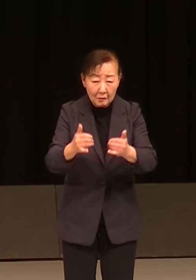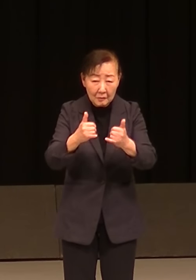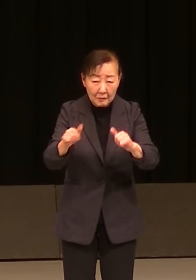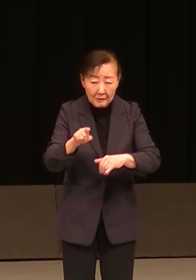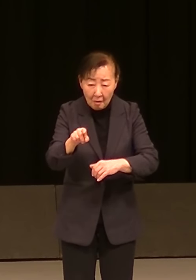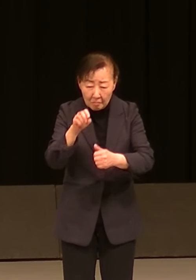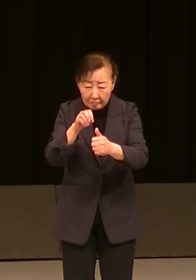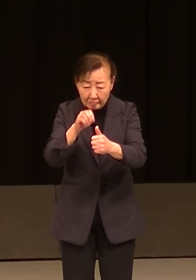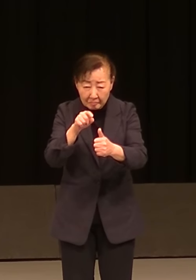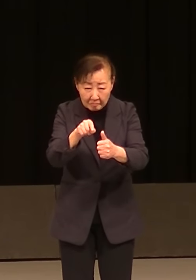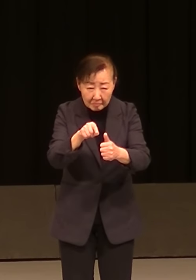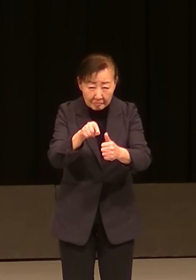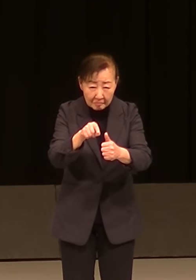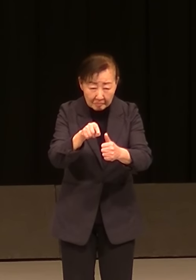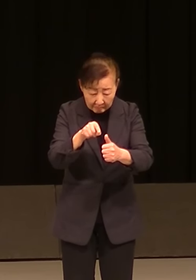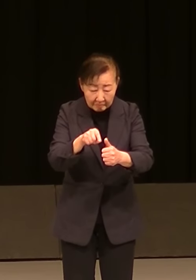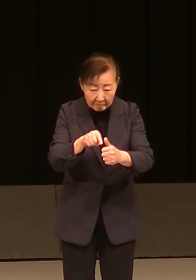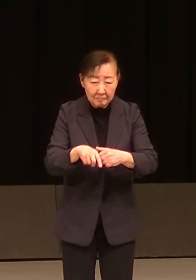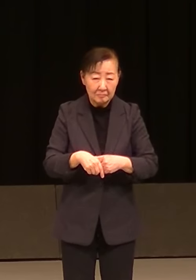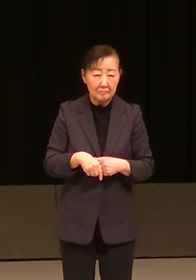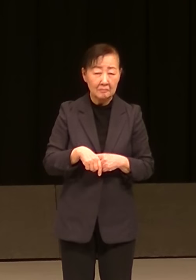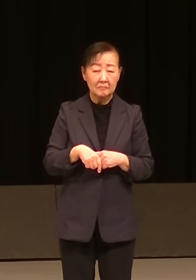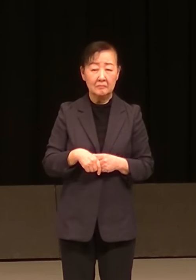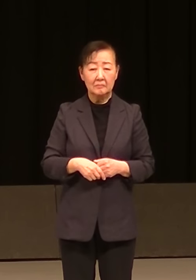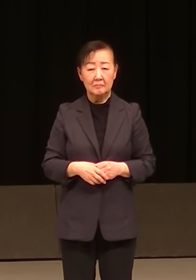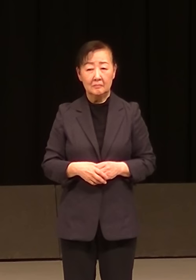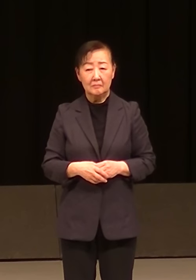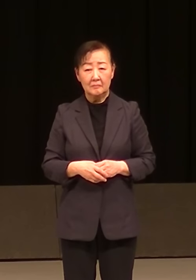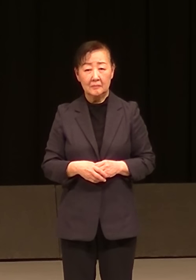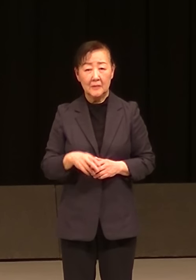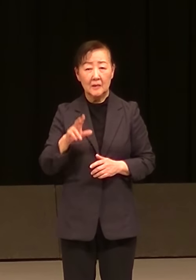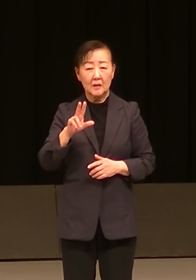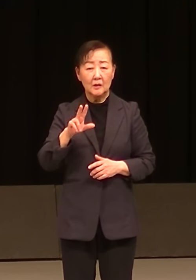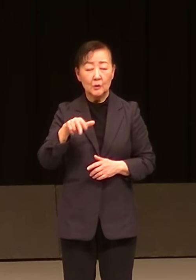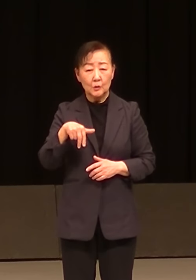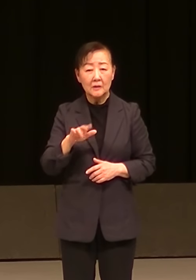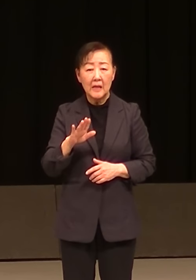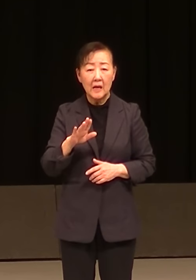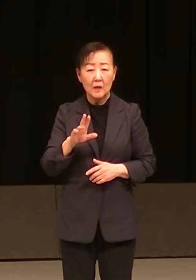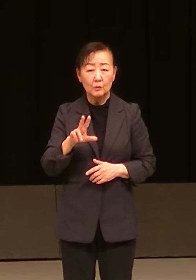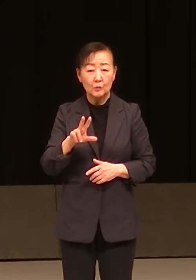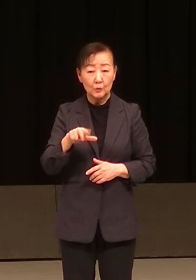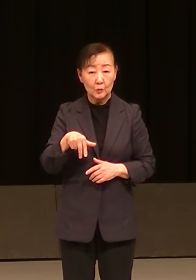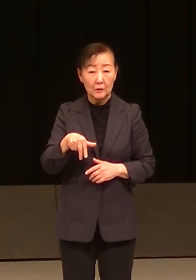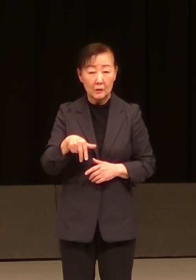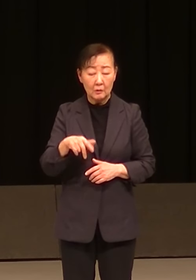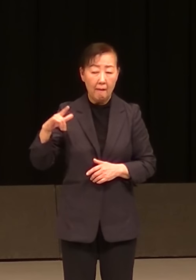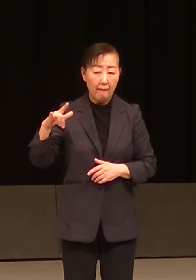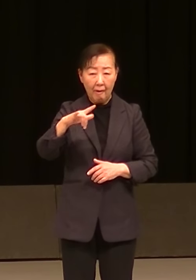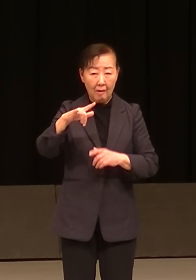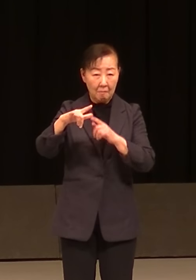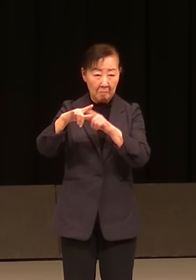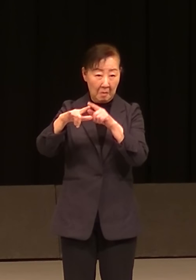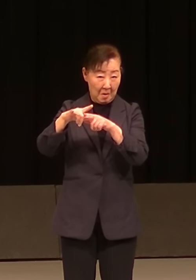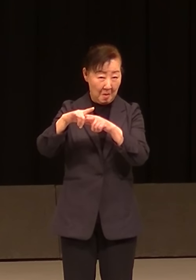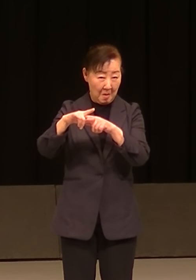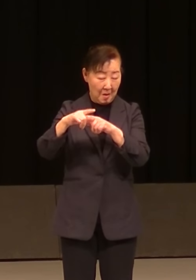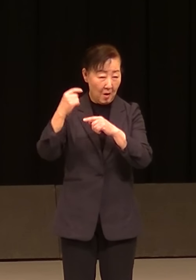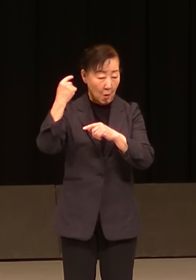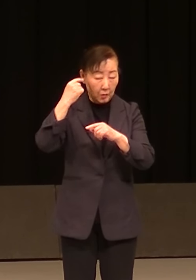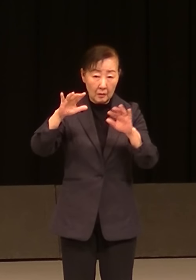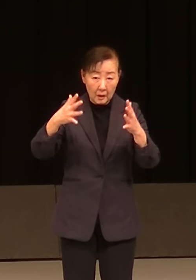るのがステルス搾取です。で、ステルスというのはステルスという兵器がありますよね。音が